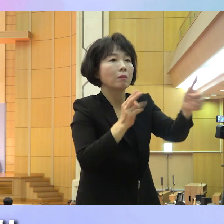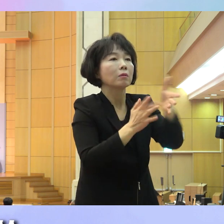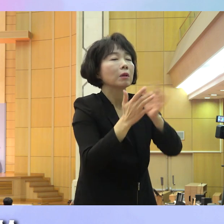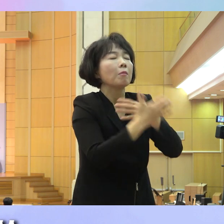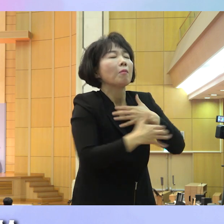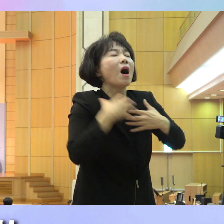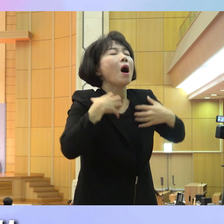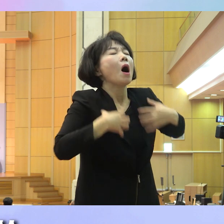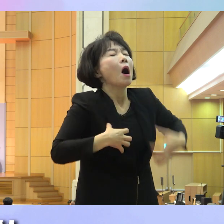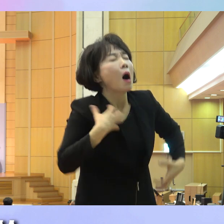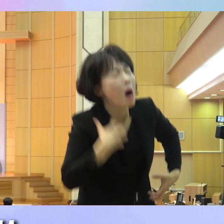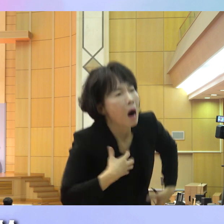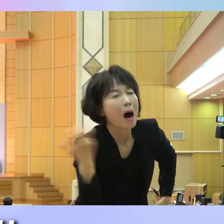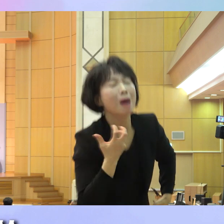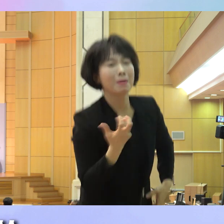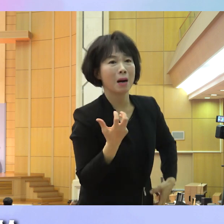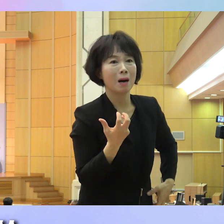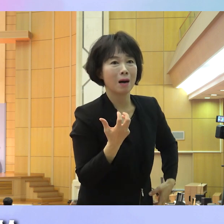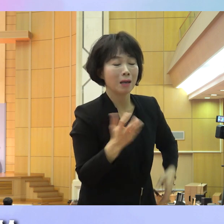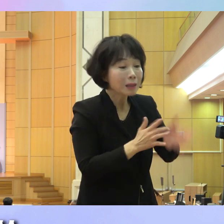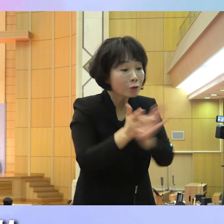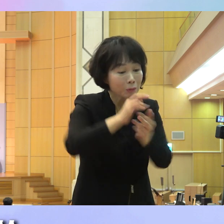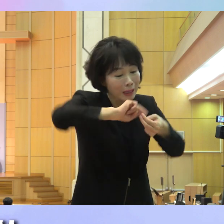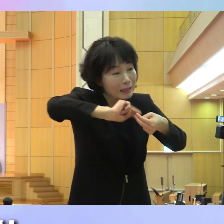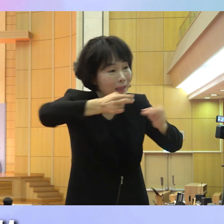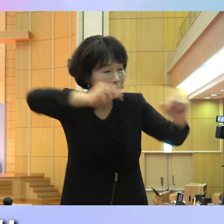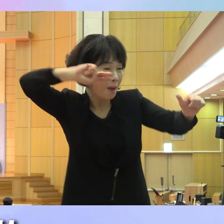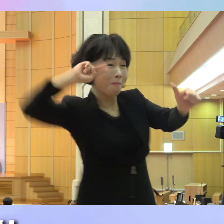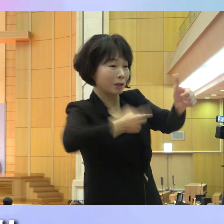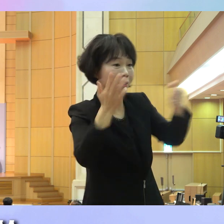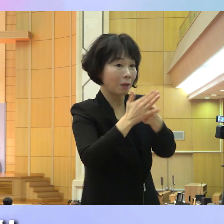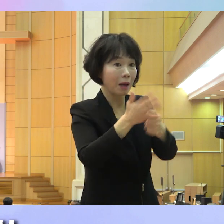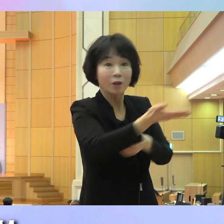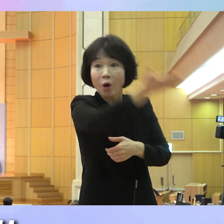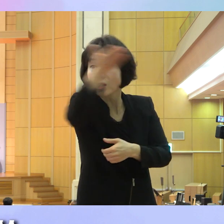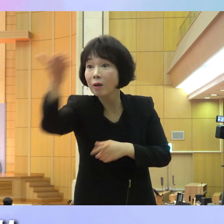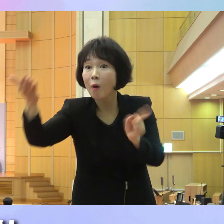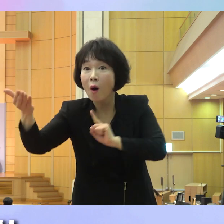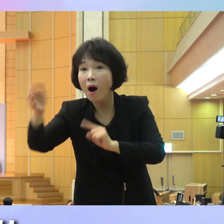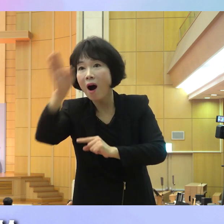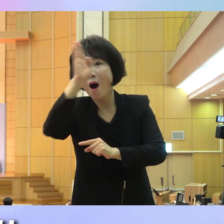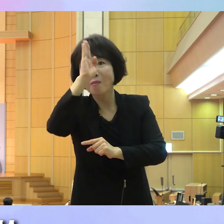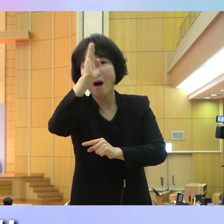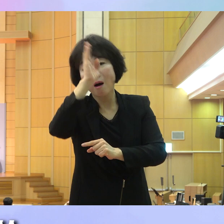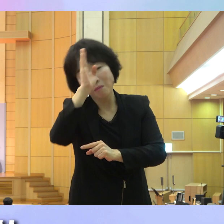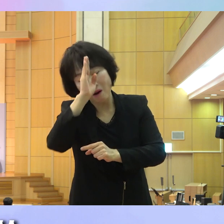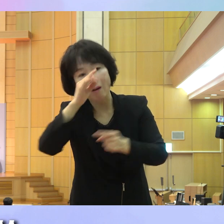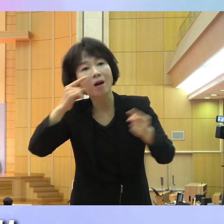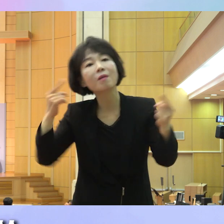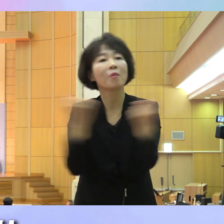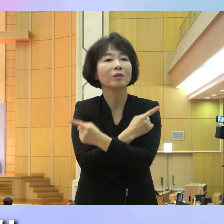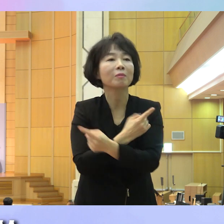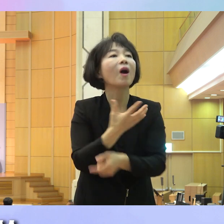맞음으로 너희는 뭐했다? 나음을 얻었다. 내가 병들어서